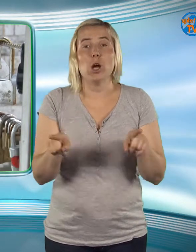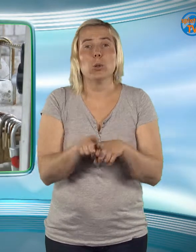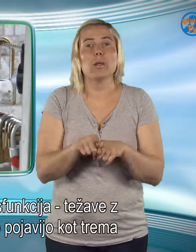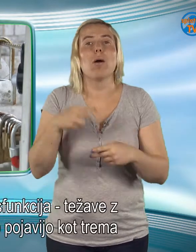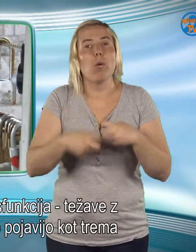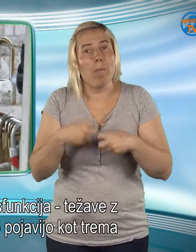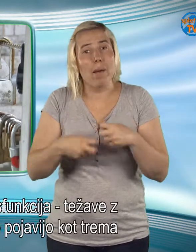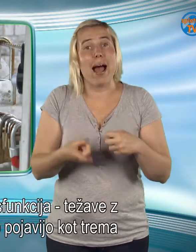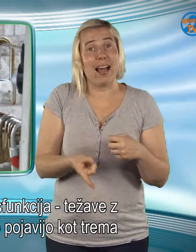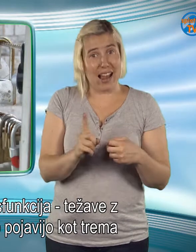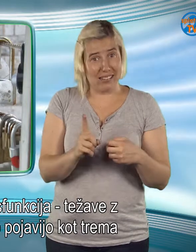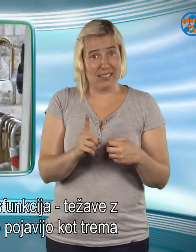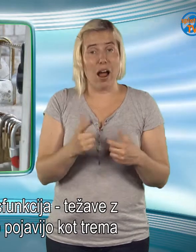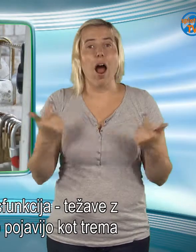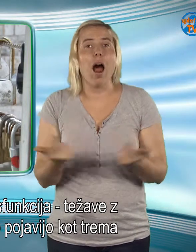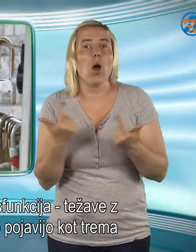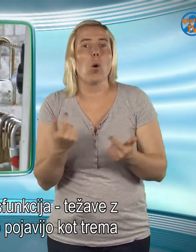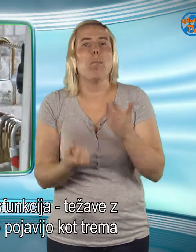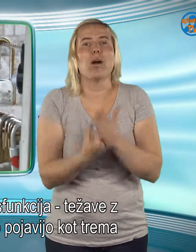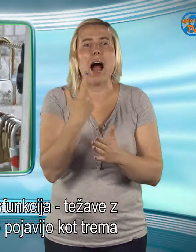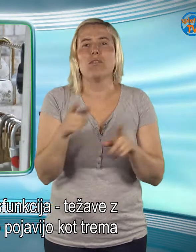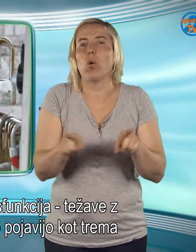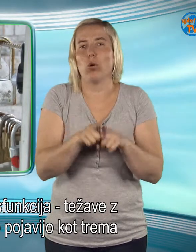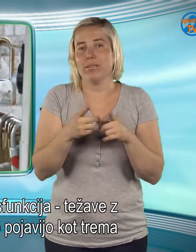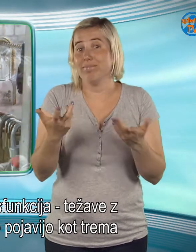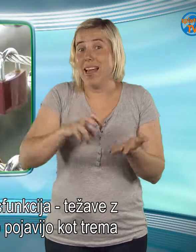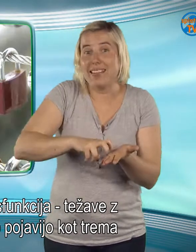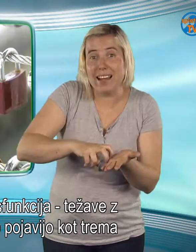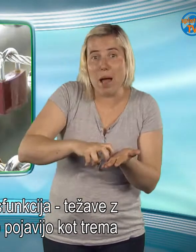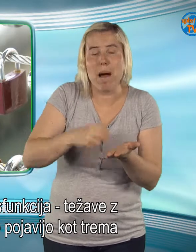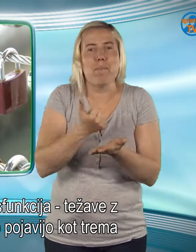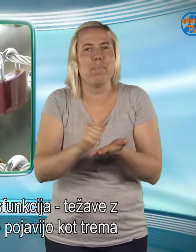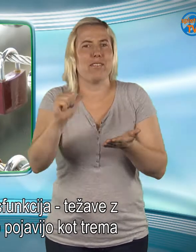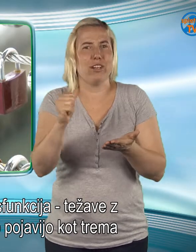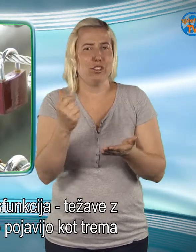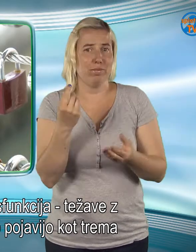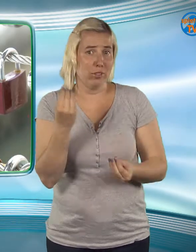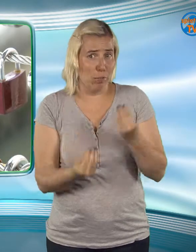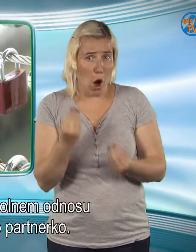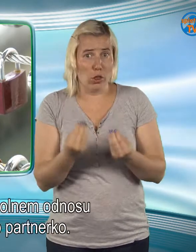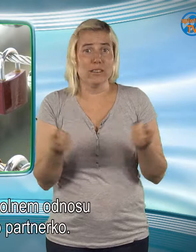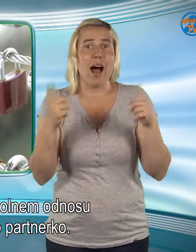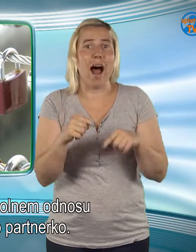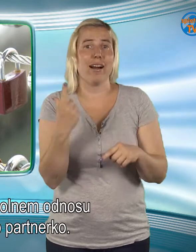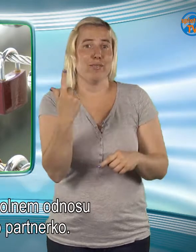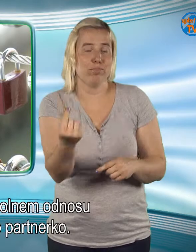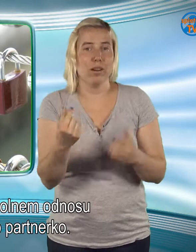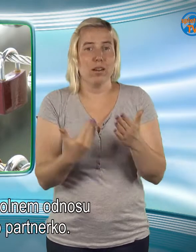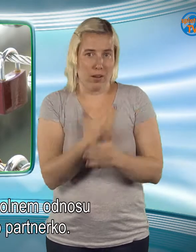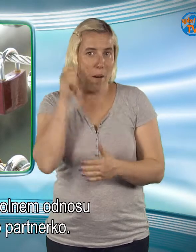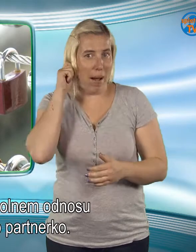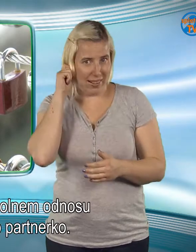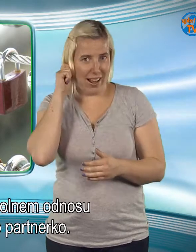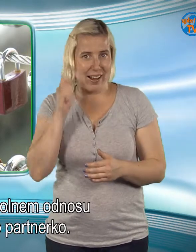Tudi erektilna disfunkcija, to je težava z erekcijo, Se lahko pojavi kot trema pri